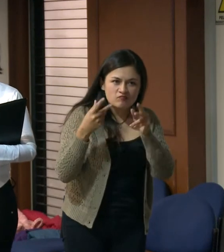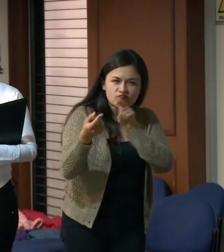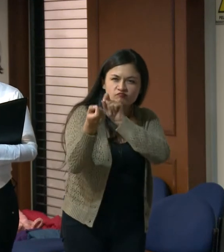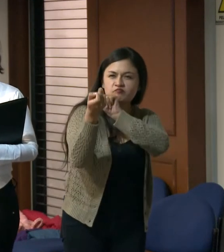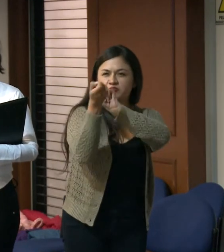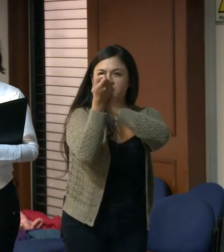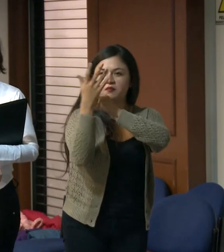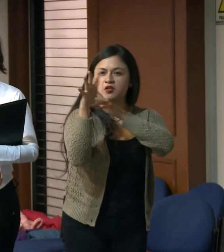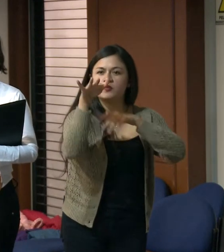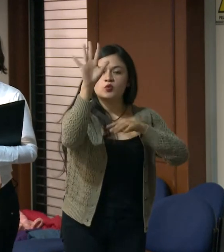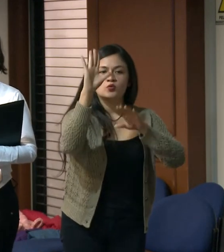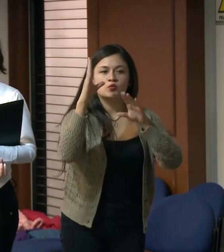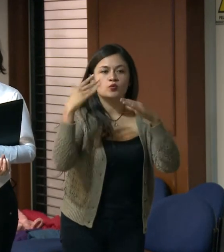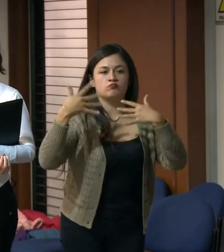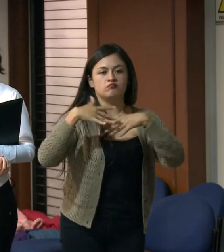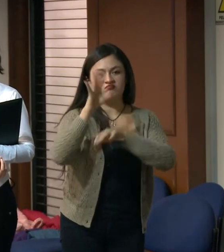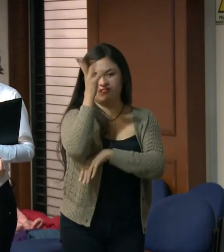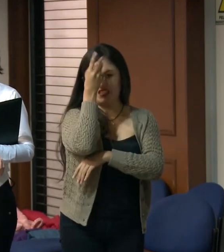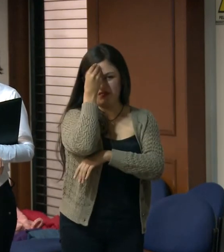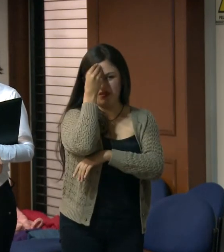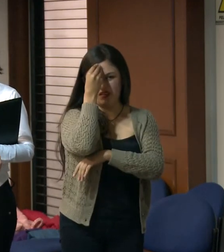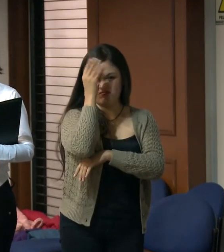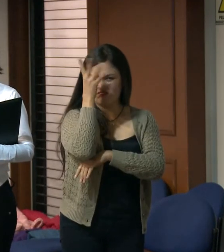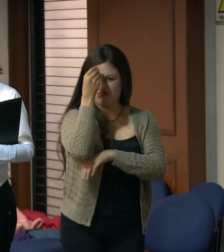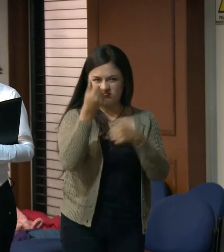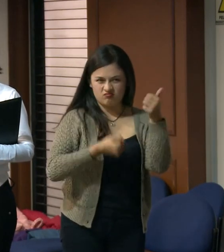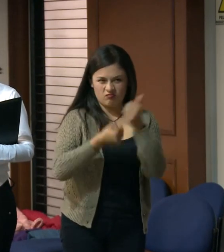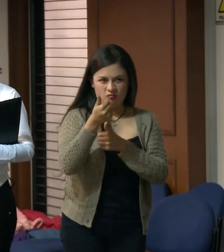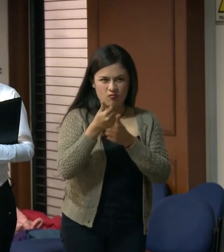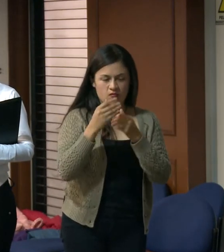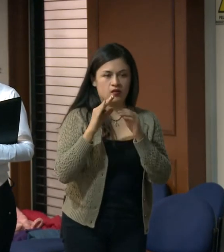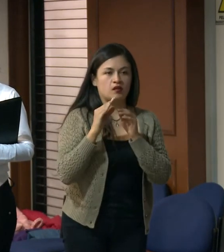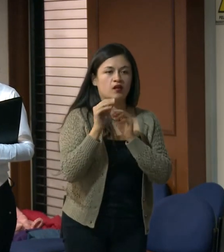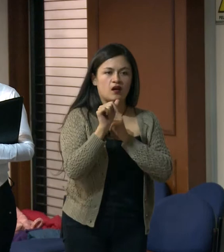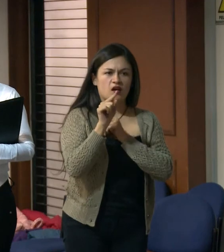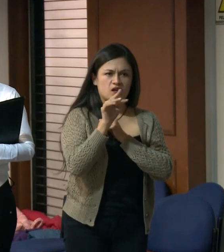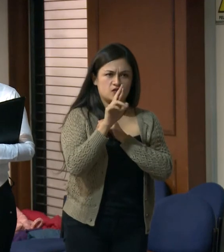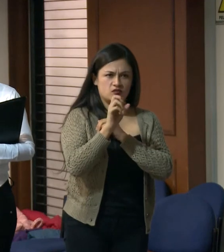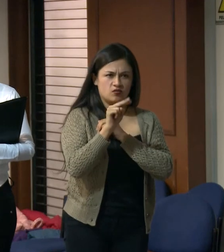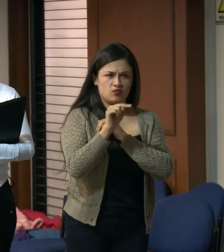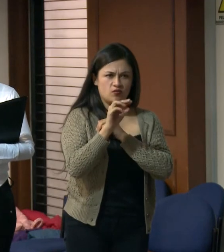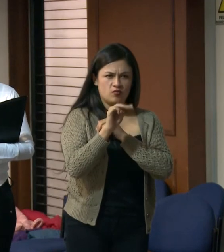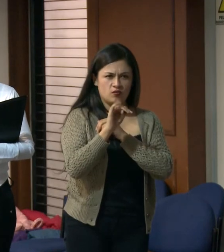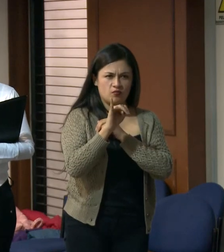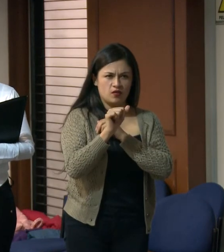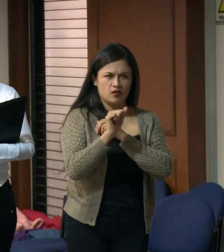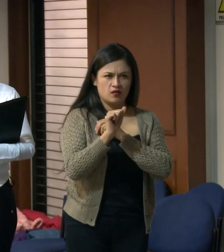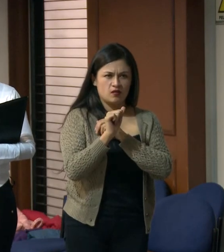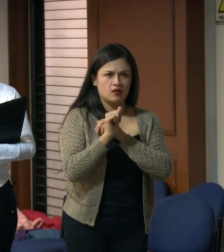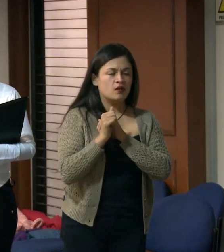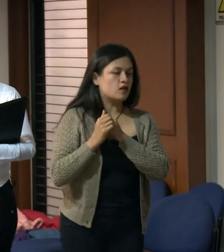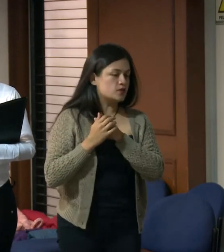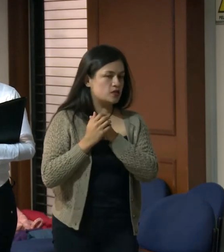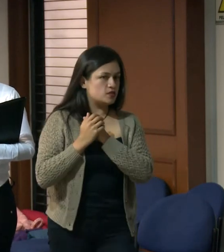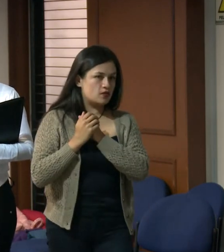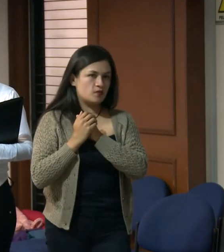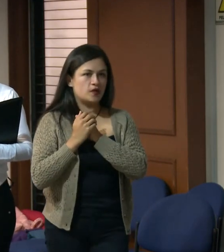acercarnos a esta disciplina como es la astronomía. De allí fue que retomamos